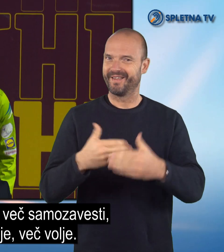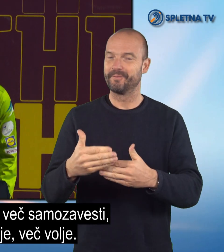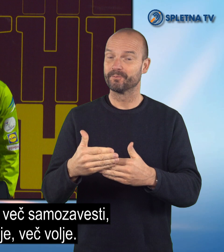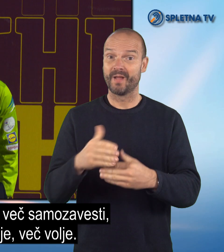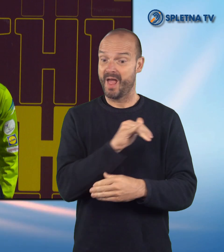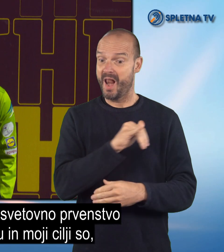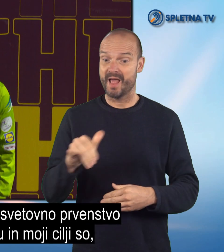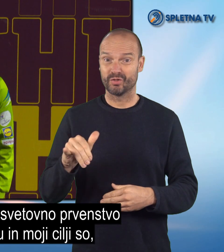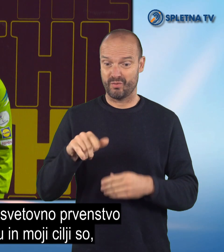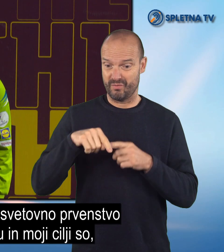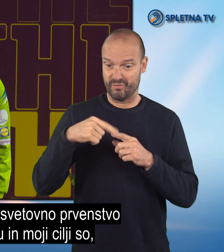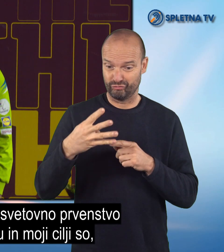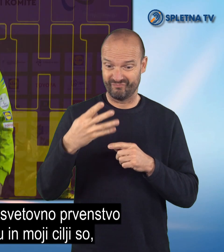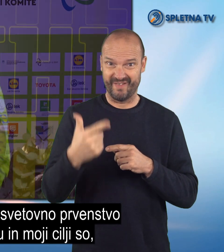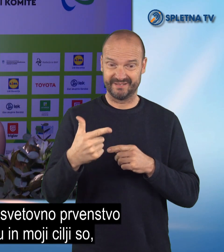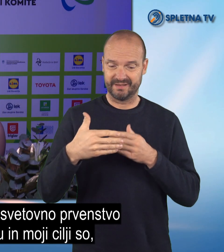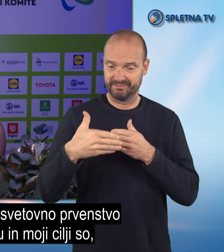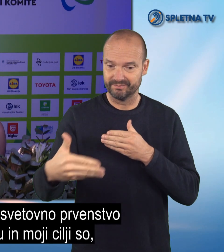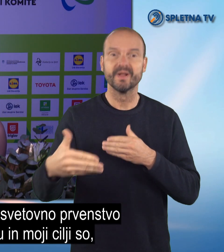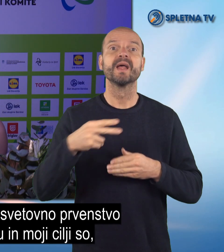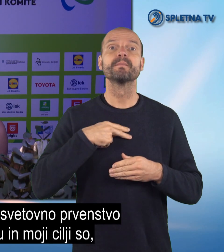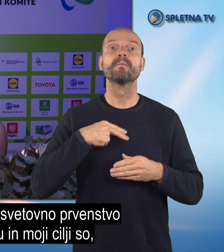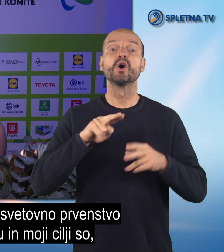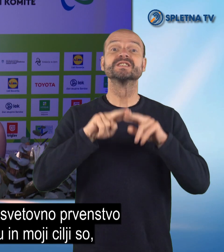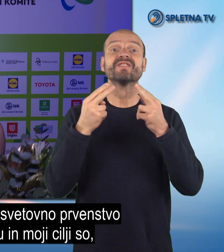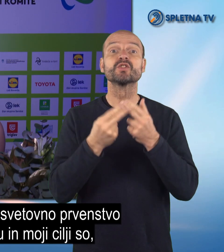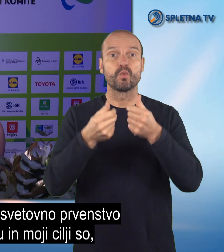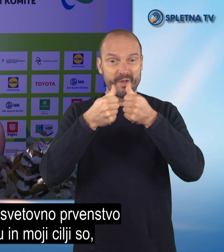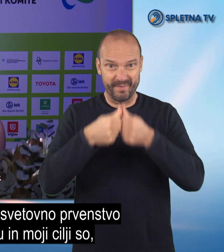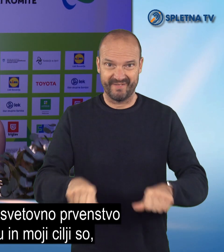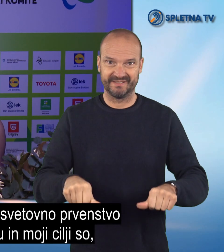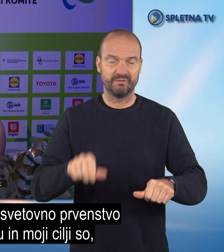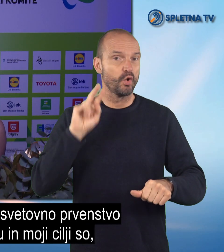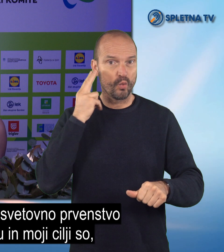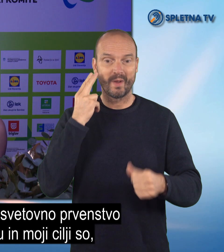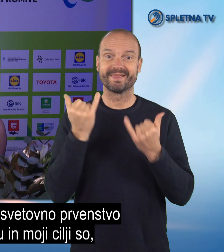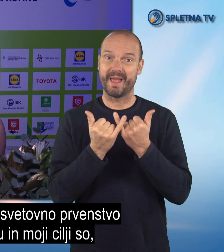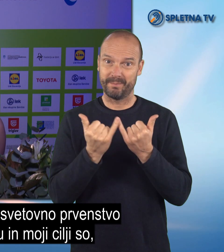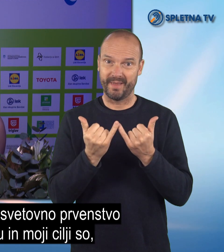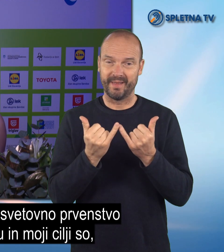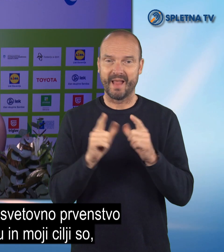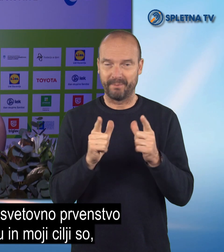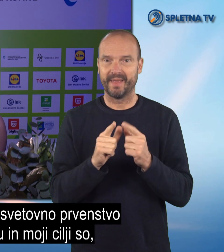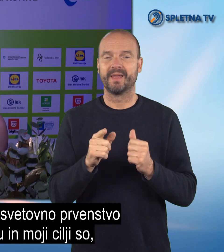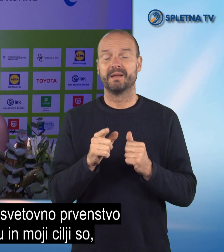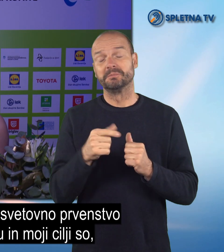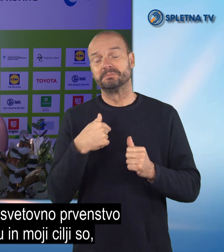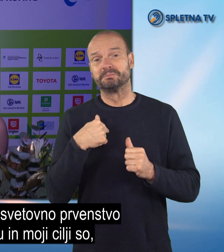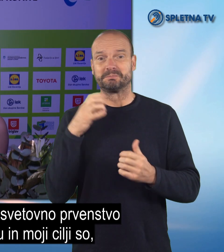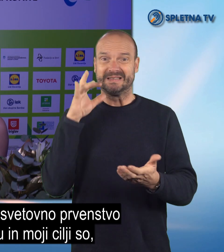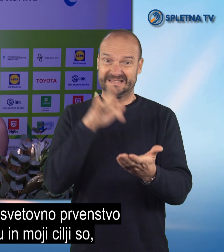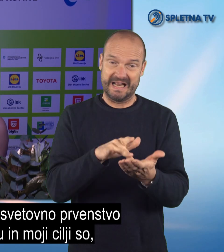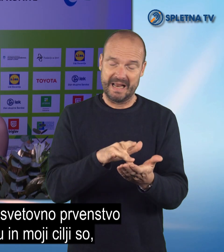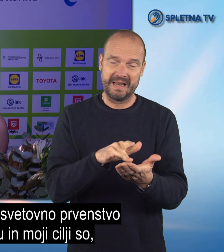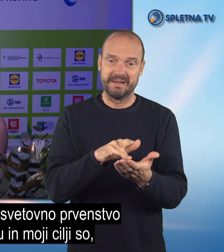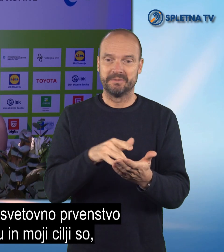volje. V letu 2024 imamo svetovno prvenstvo gluhih v Tajpeju in moji